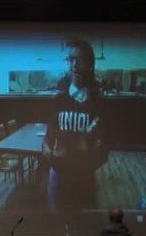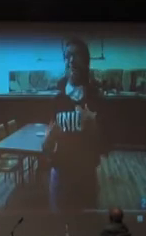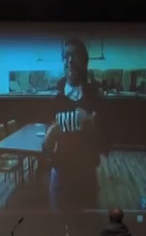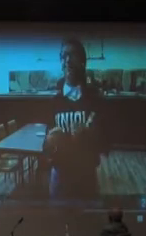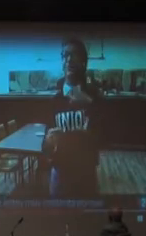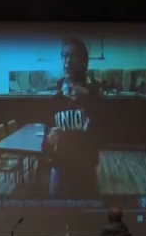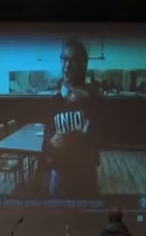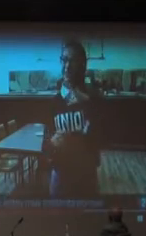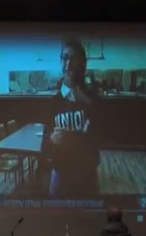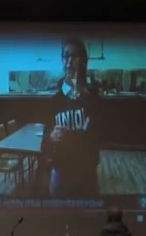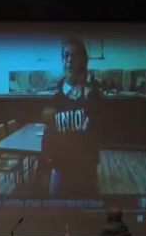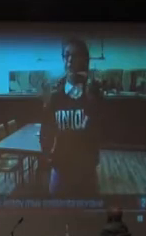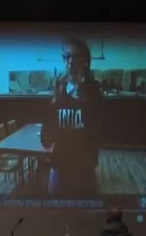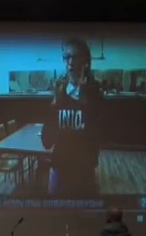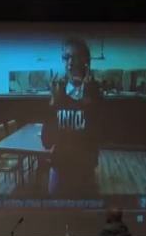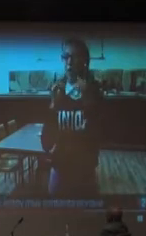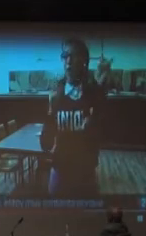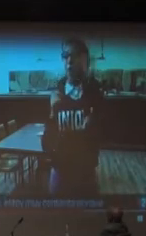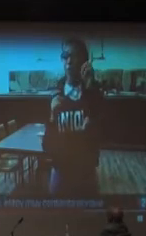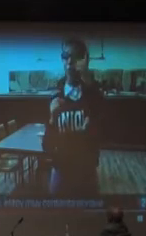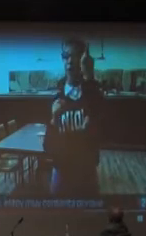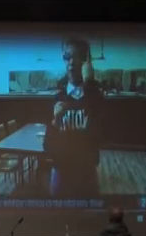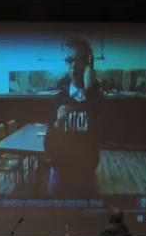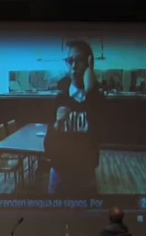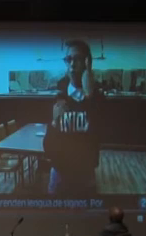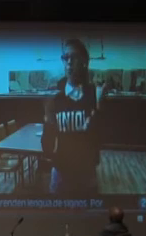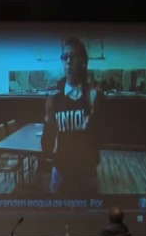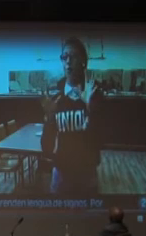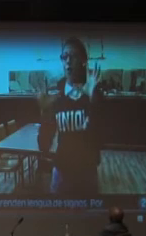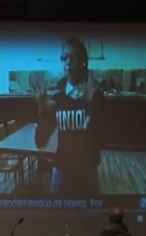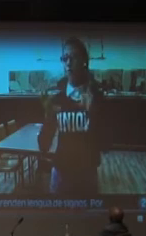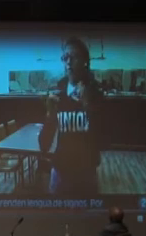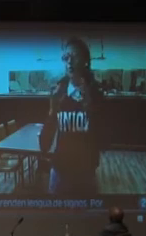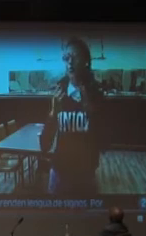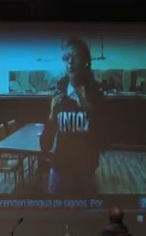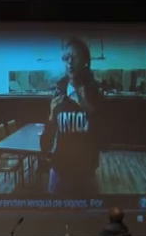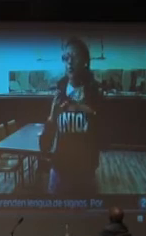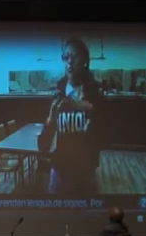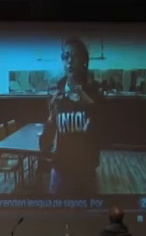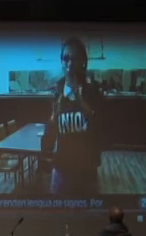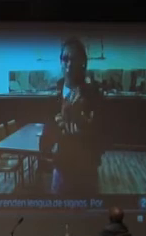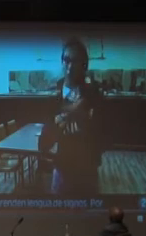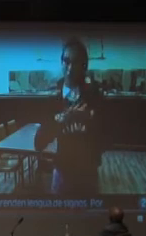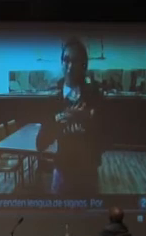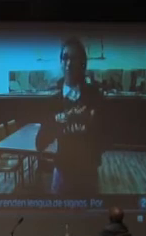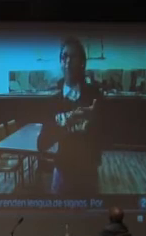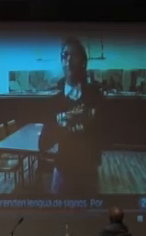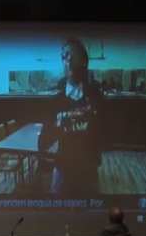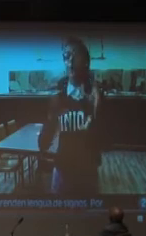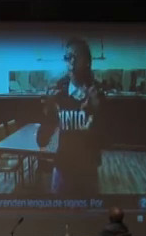Muy bien, estoy muy contenta porque contacto con profesores y alumnos. Todos aprenden lengua de signos. Por la mañana me saludan